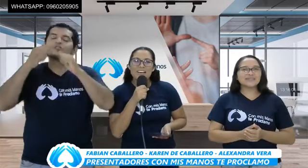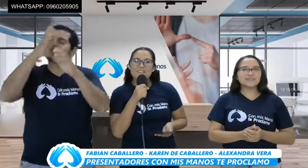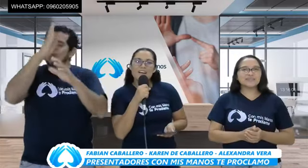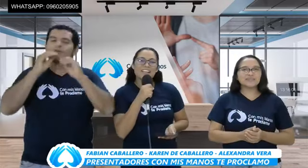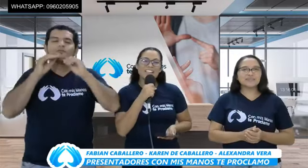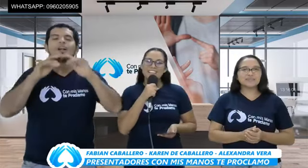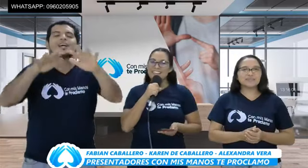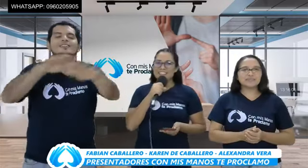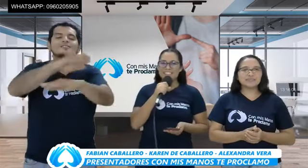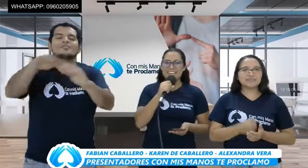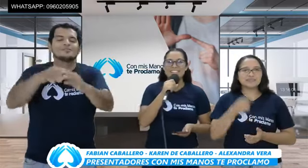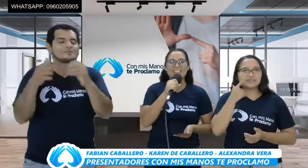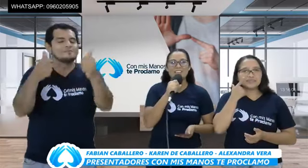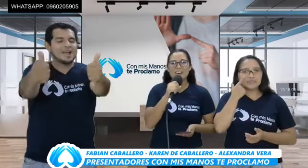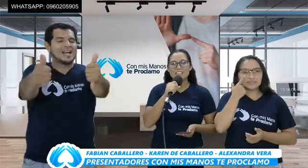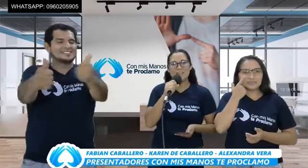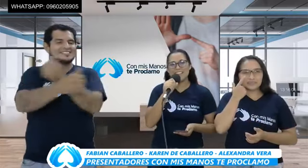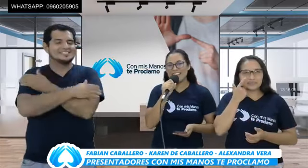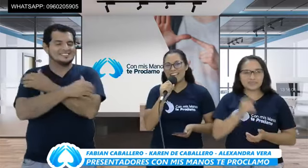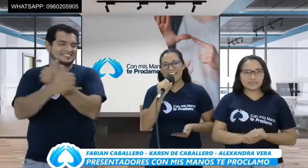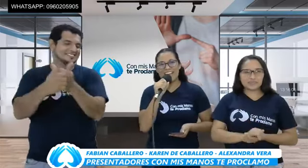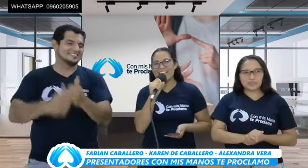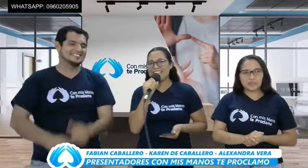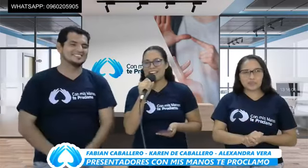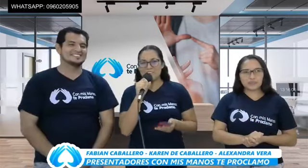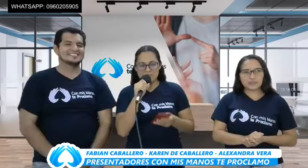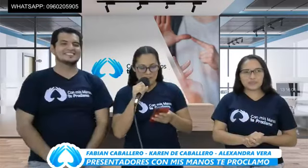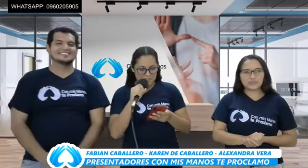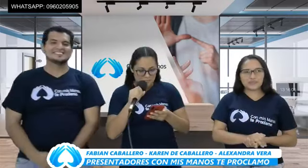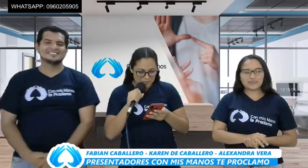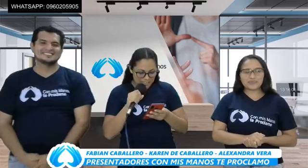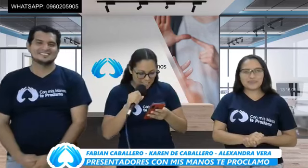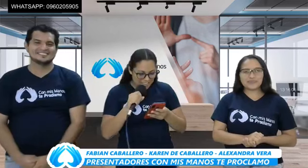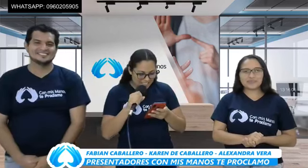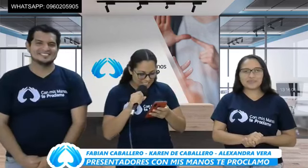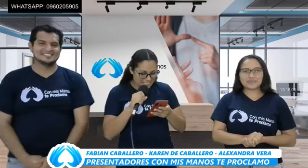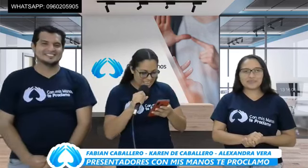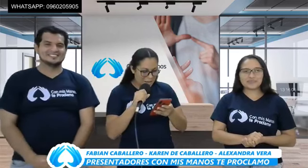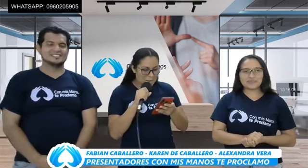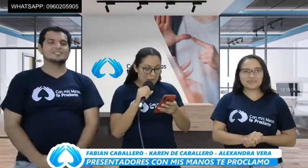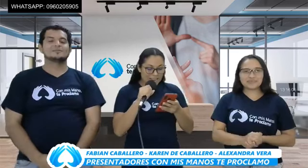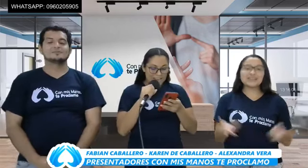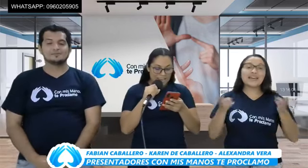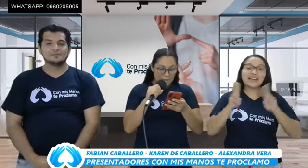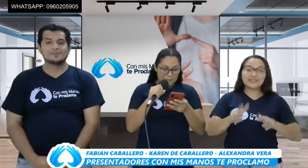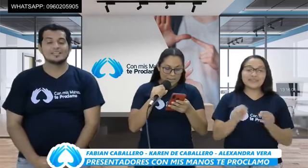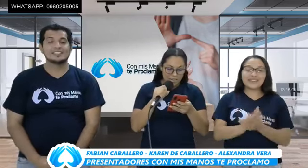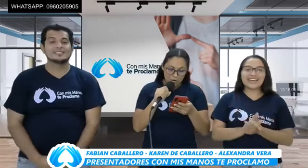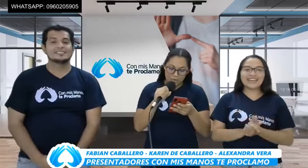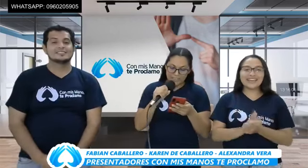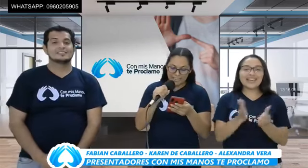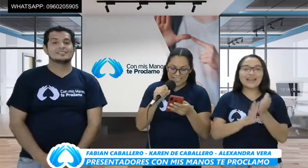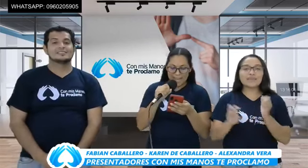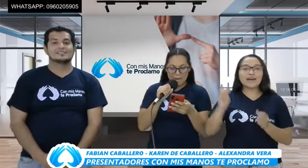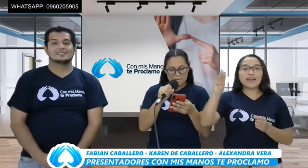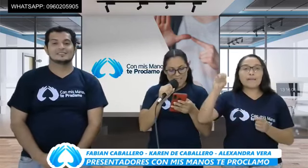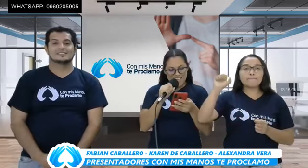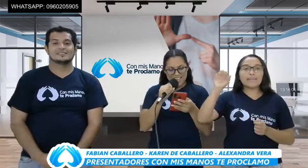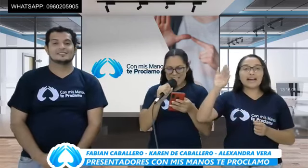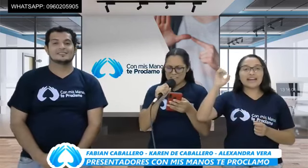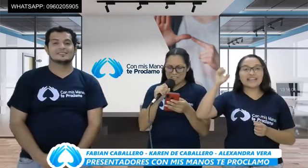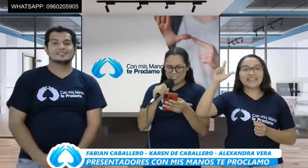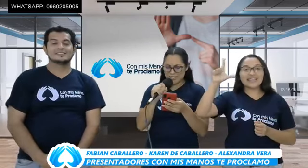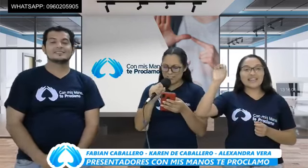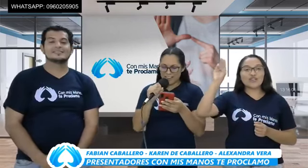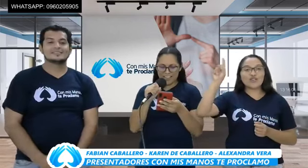Saludos hasta la distancia. Dios te bendiga, Kenia. Saludos. Dice Marilu Beatriz,